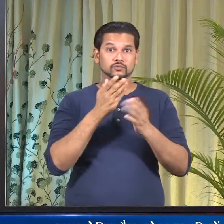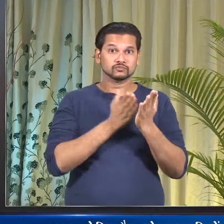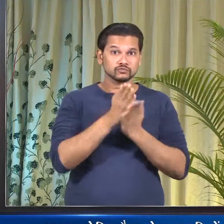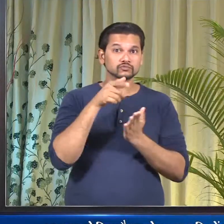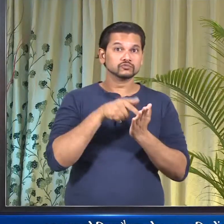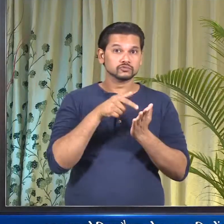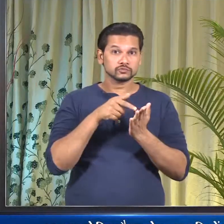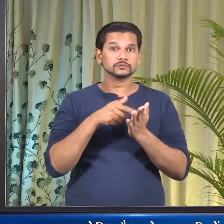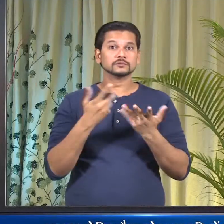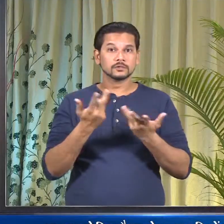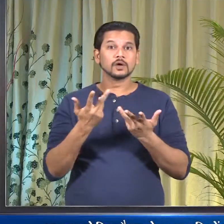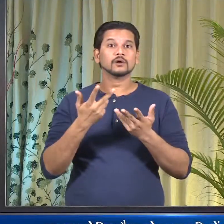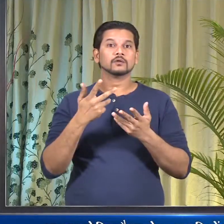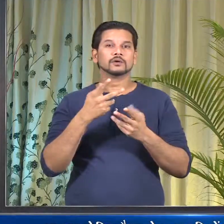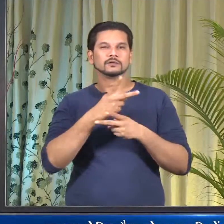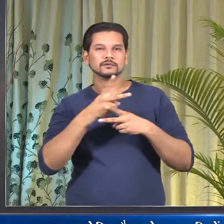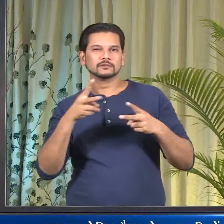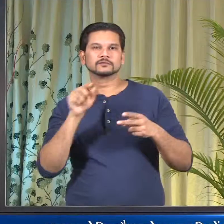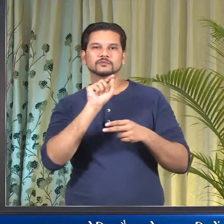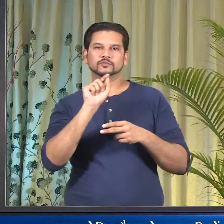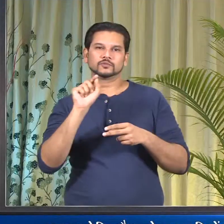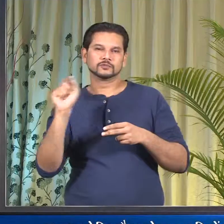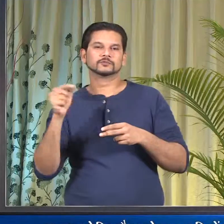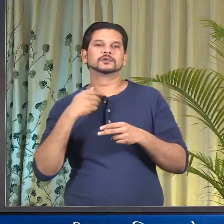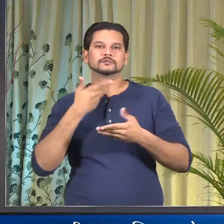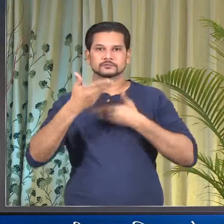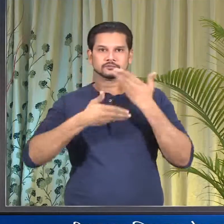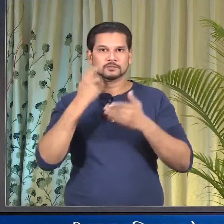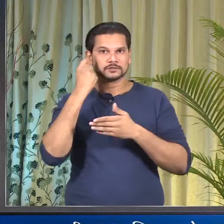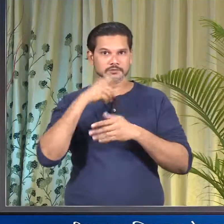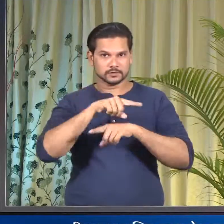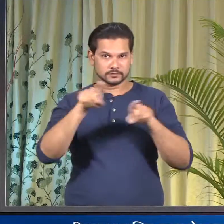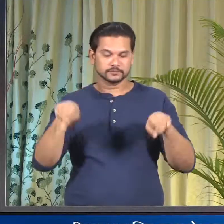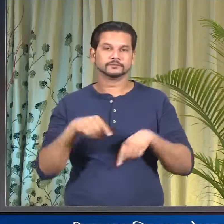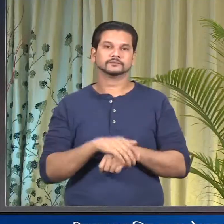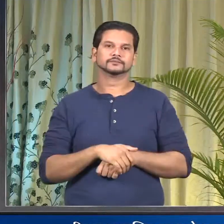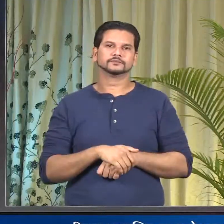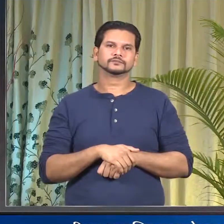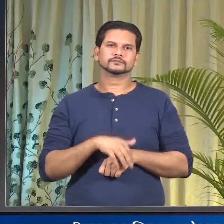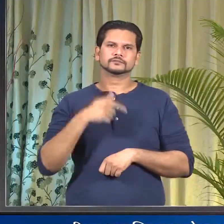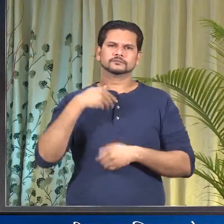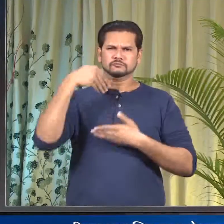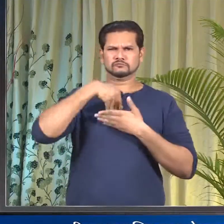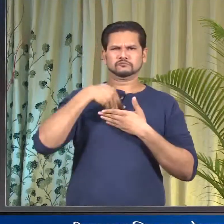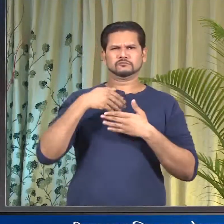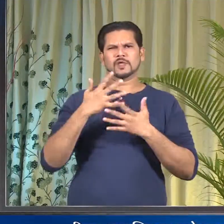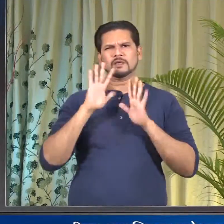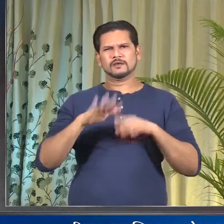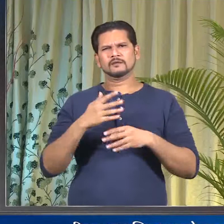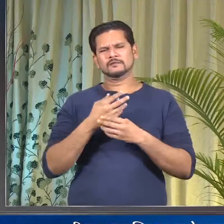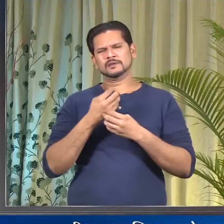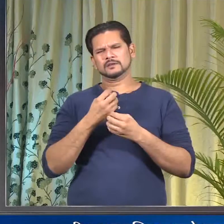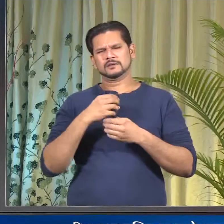उसके विशे में विस्तार से हम समझेंगे, जितना आध्यात्मिक बल हमारे अंदर होता है,